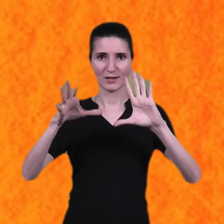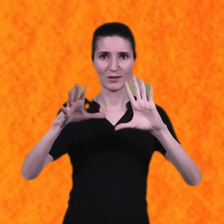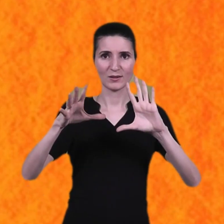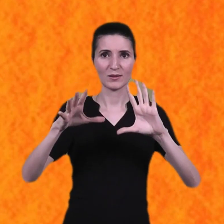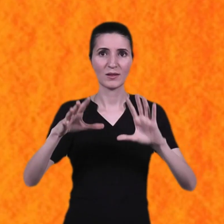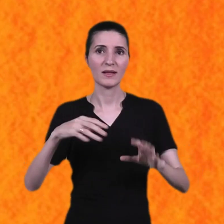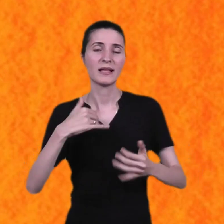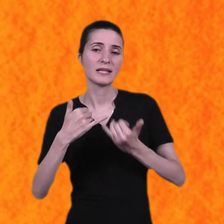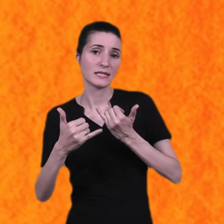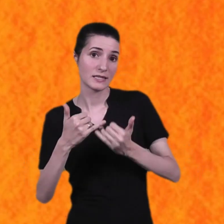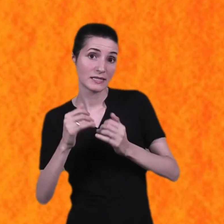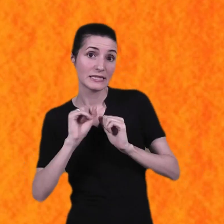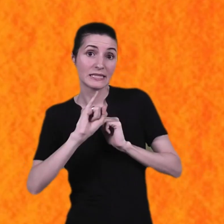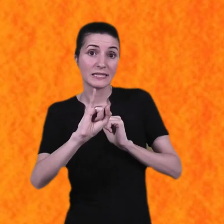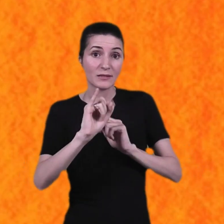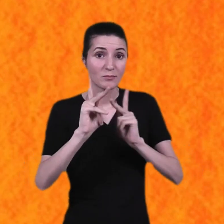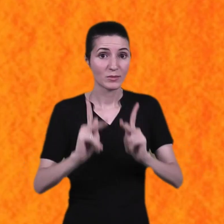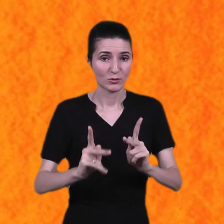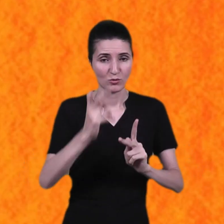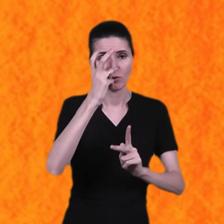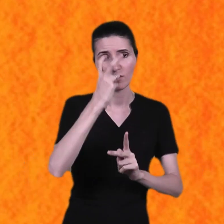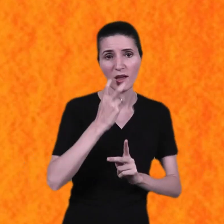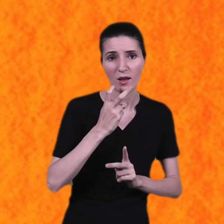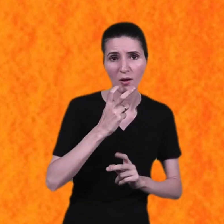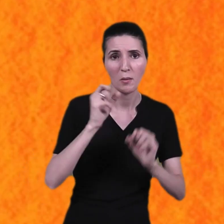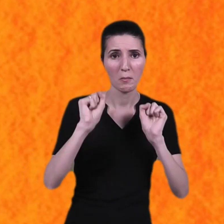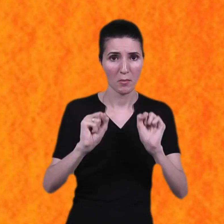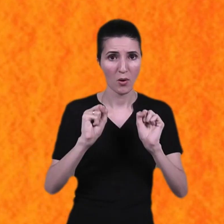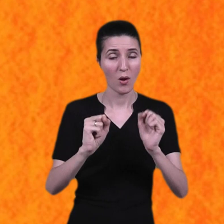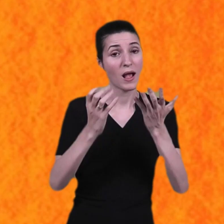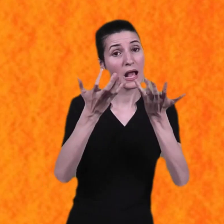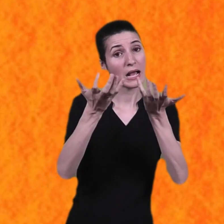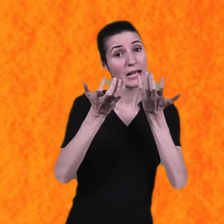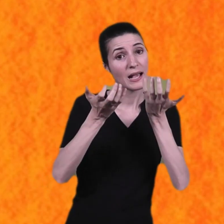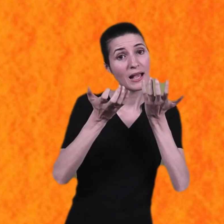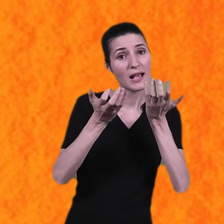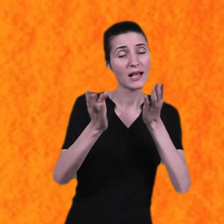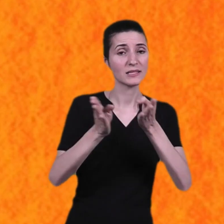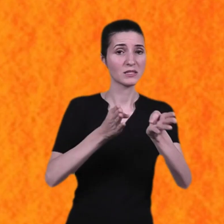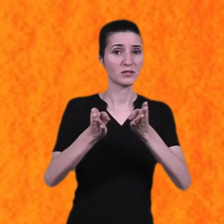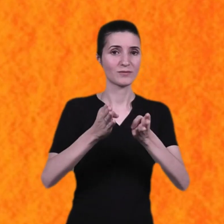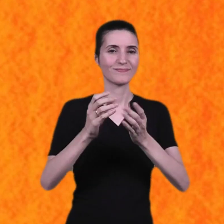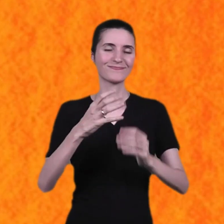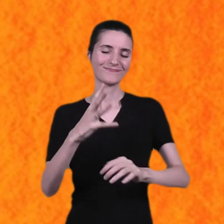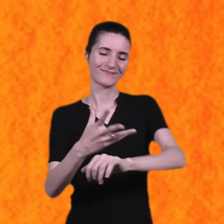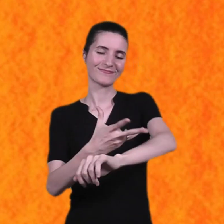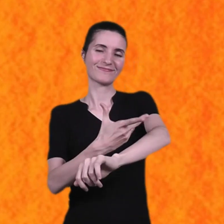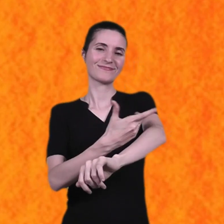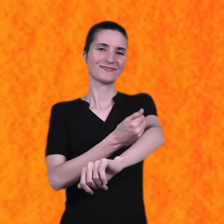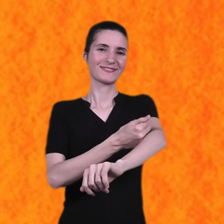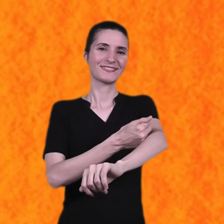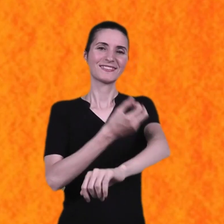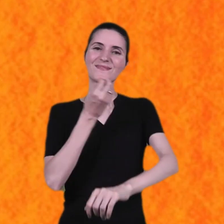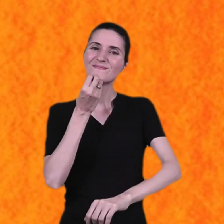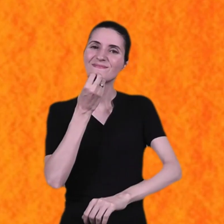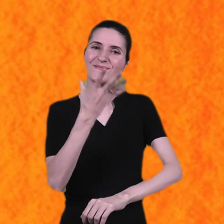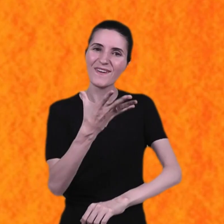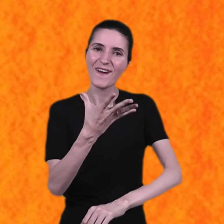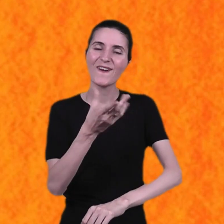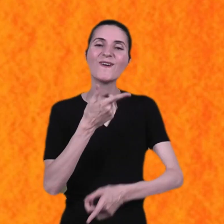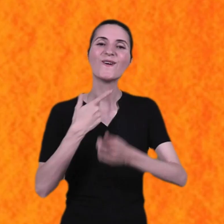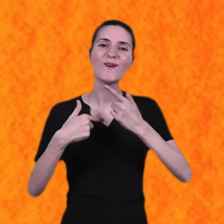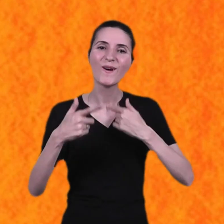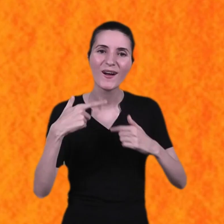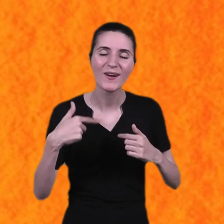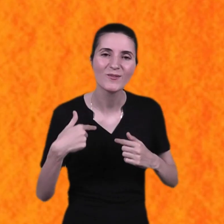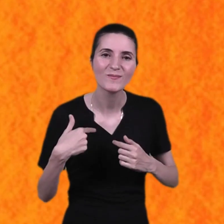sua audiodescrição, que certamente a pessoa com deficiência visual, se ela quer ter acesso, ela vai se sentir acolhida, né?